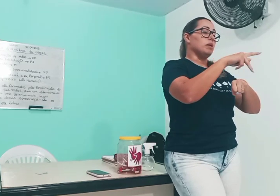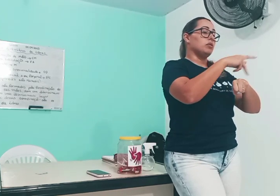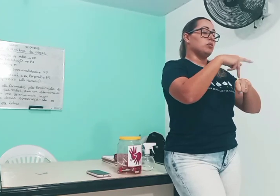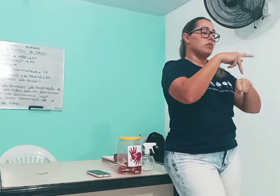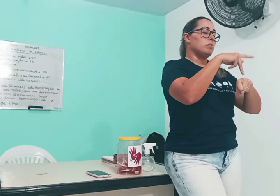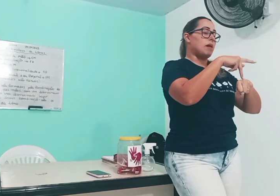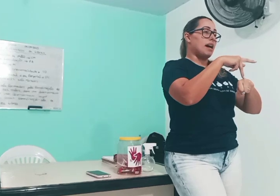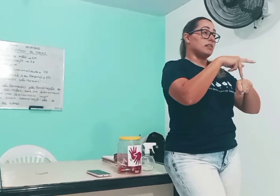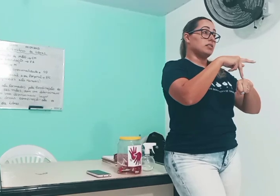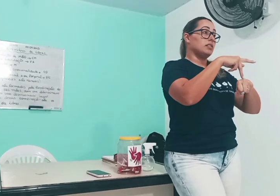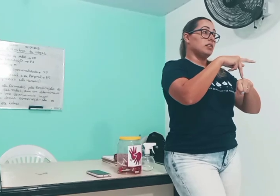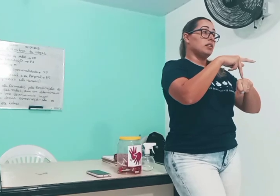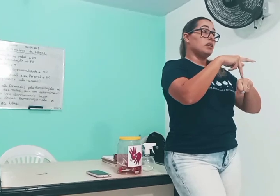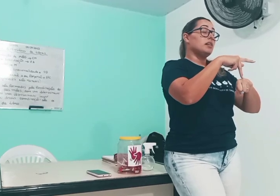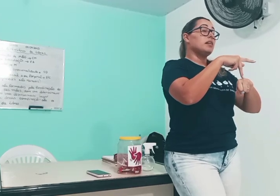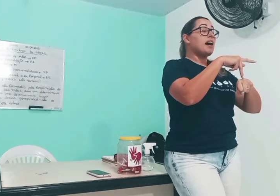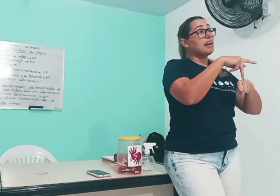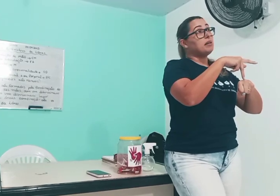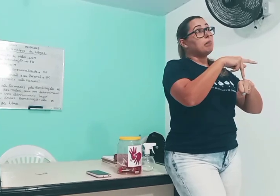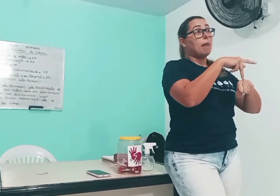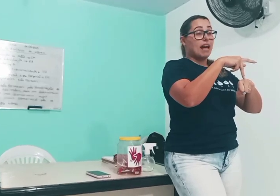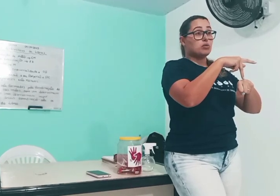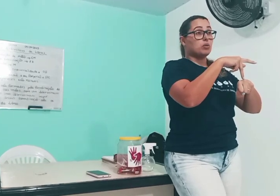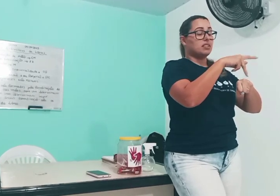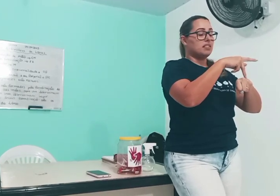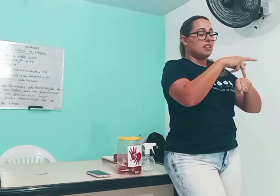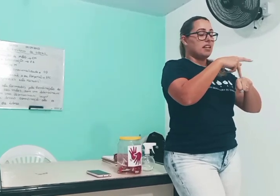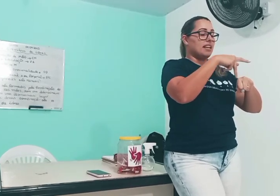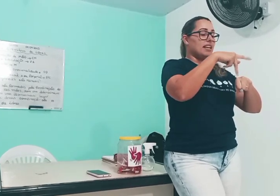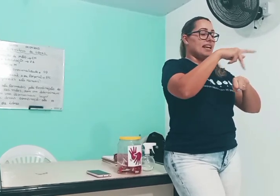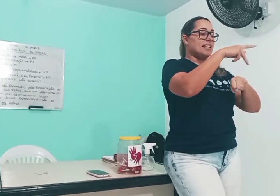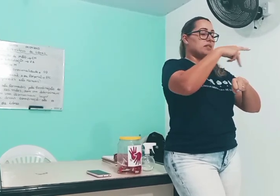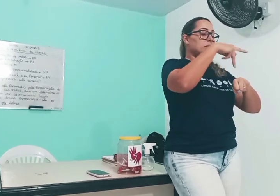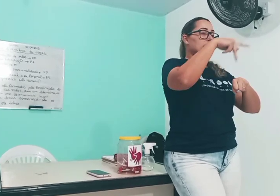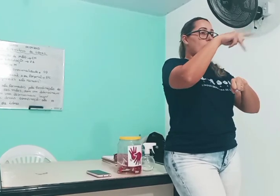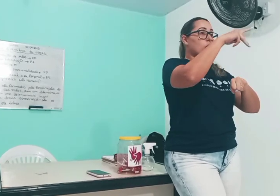movimento, pá. Aí Páscoa, espiral.